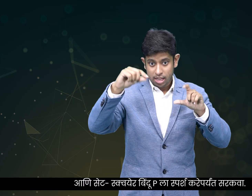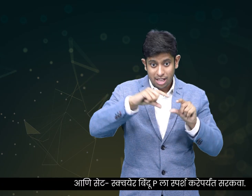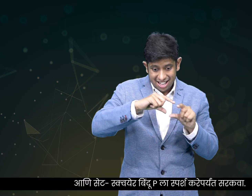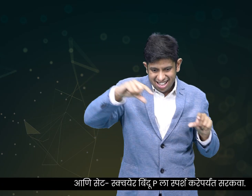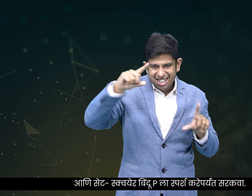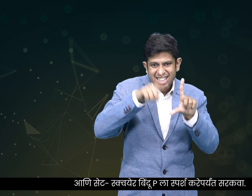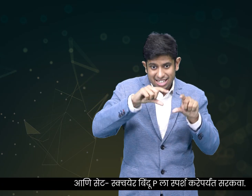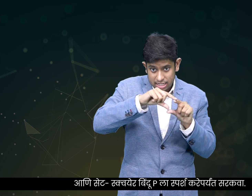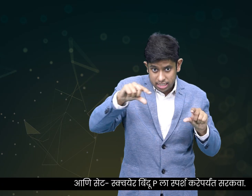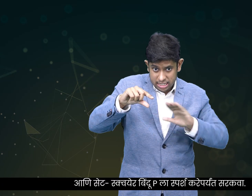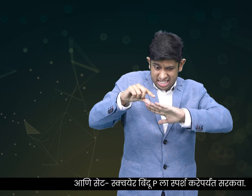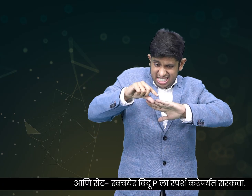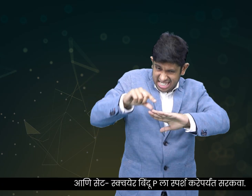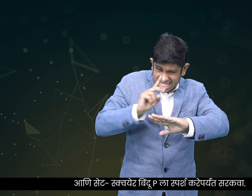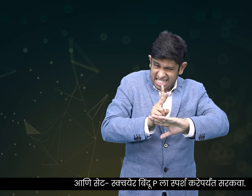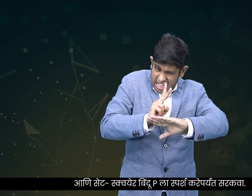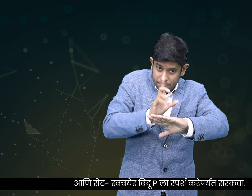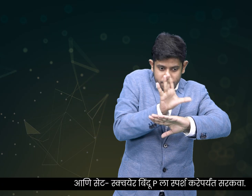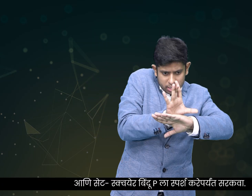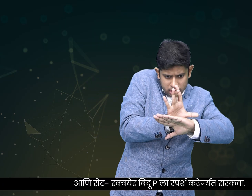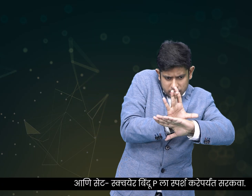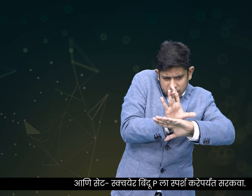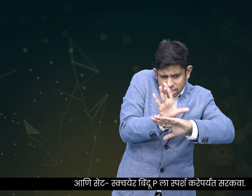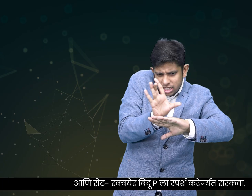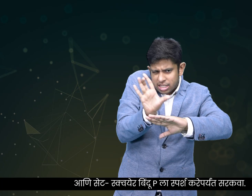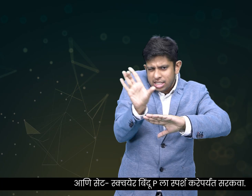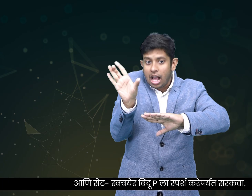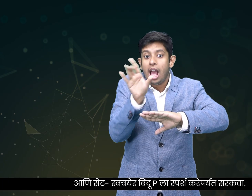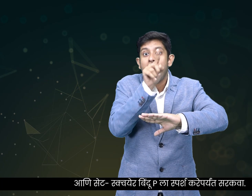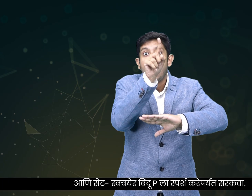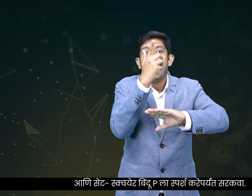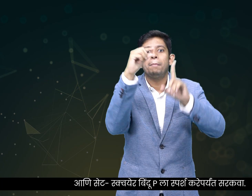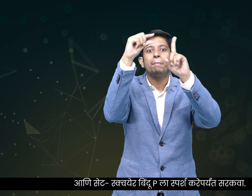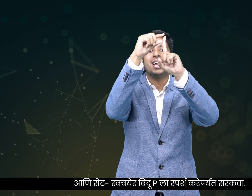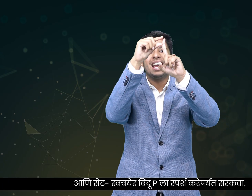आणि सेट स्क्वेअर बिंदू P ला स्पर्श करेपर्यंत सरकवा.